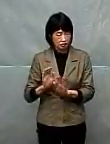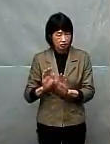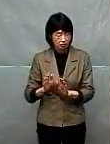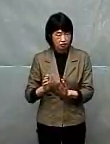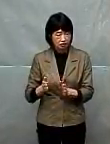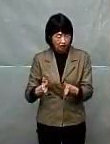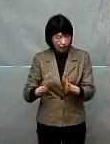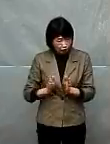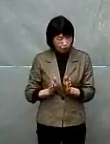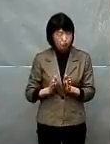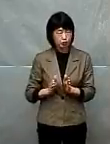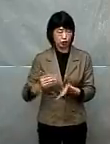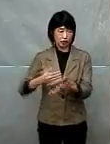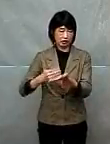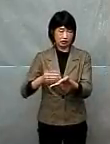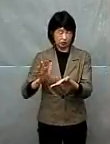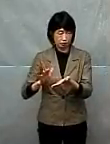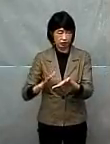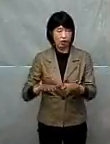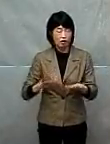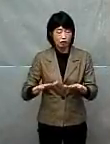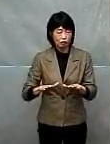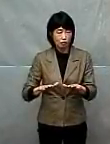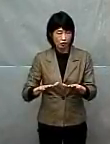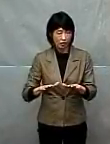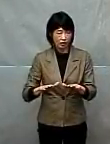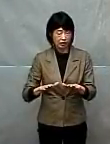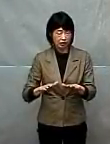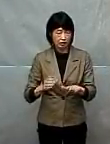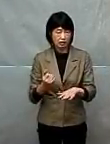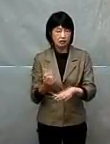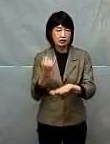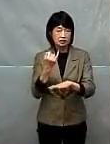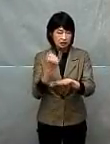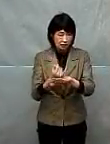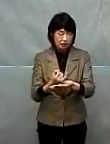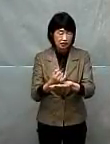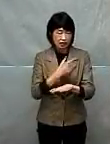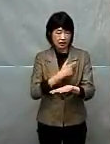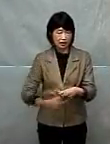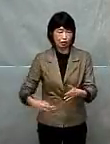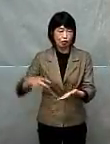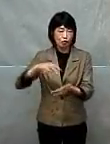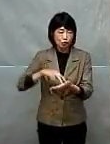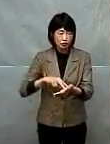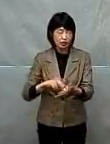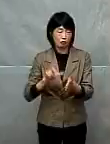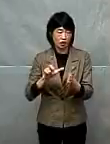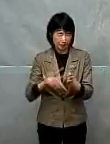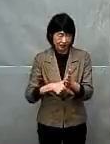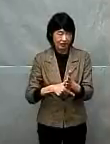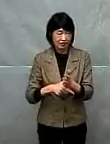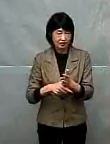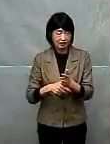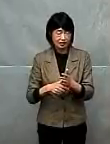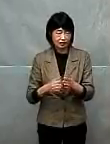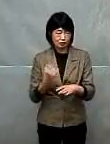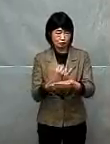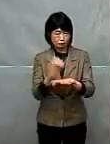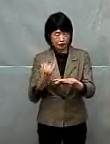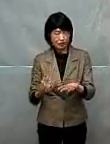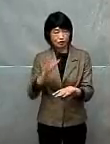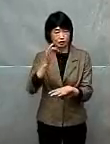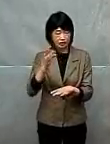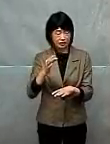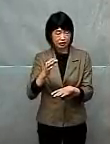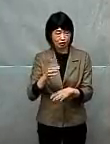期知事選に当選された場合、退職金については受け取るのか、それとも辞退されるのかその辺のところの対応をど